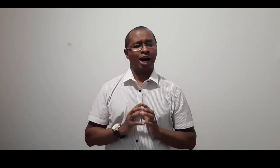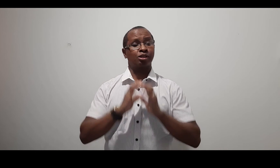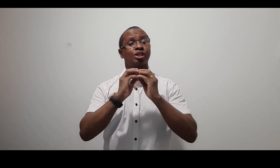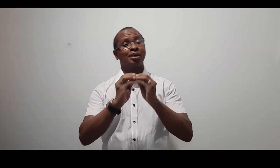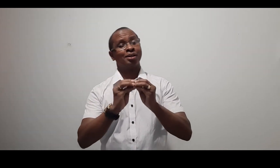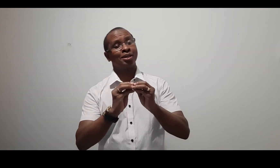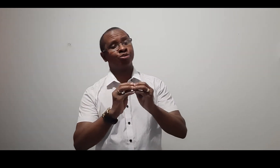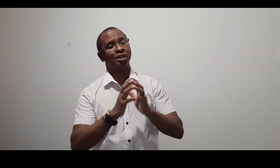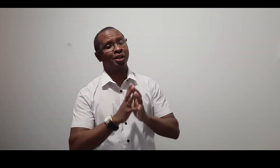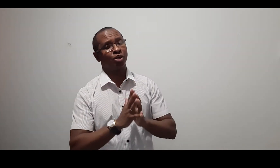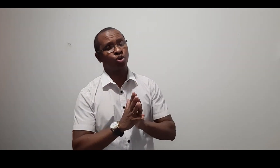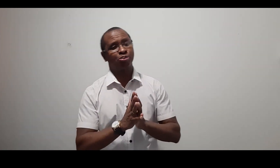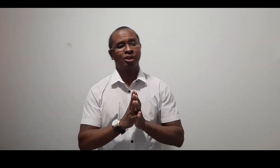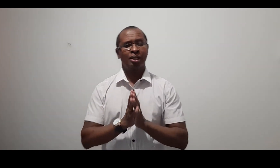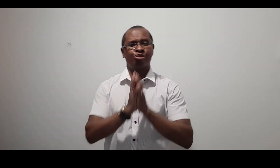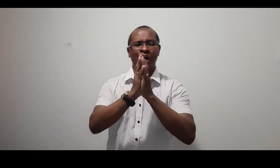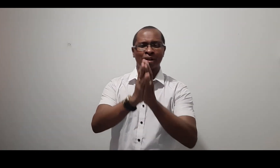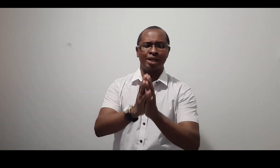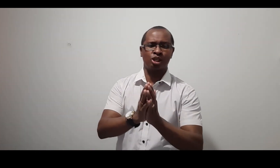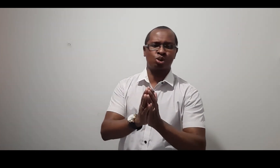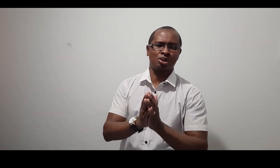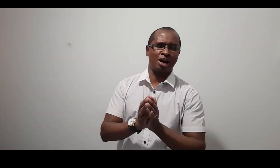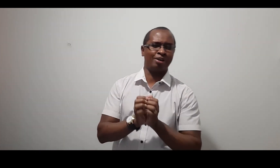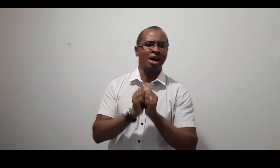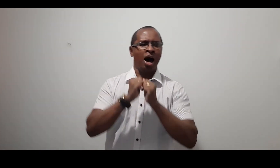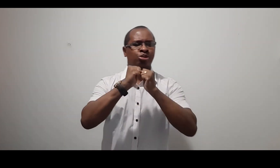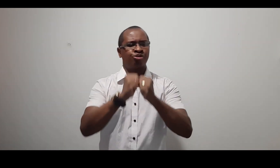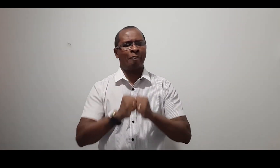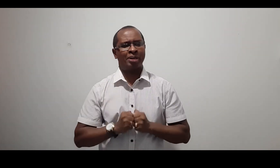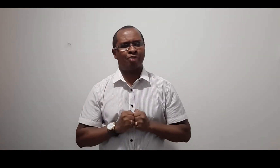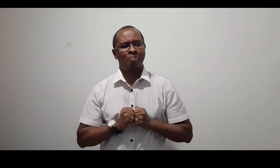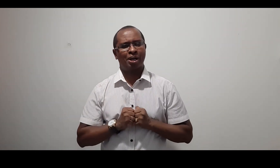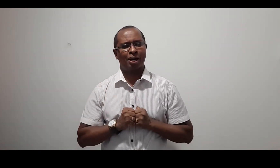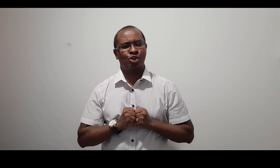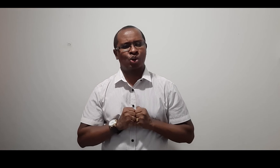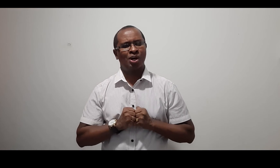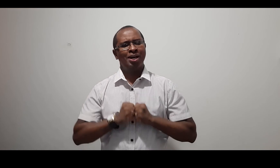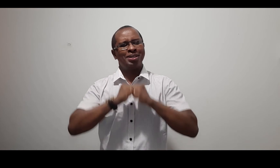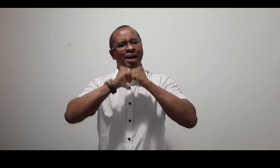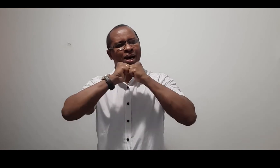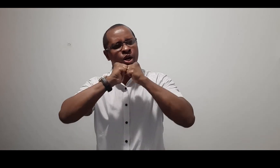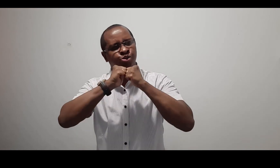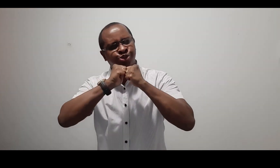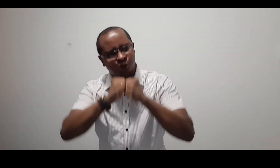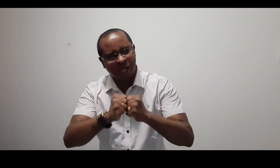ary zany indrindra ny fikendren'ny tompo ny fanirian' jesosy ry havana am'izao fampianaran' zao ny ananana fo tahaka